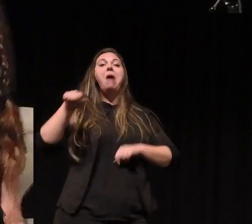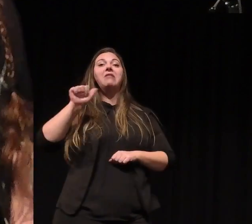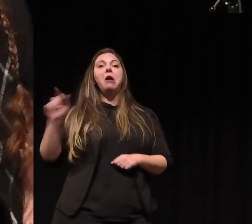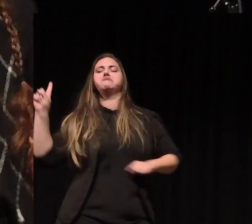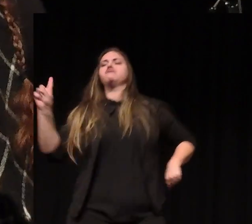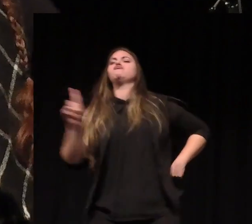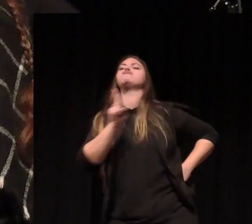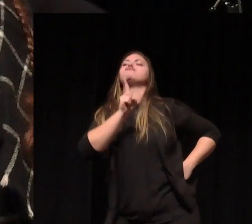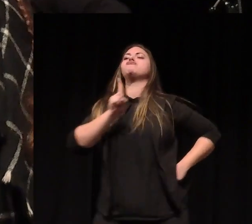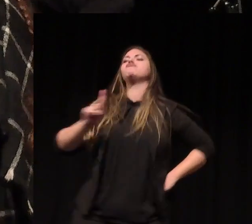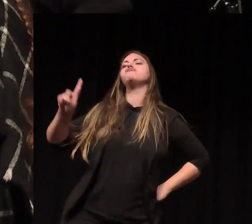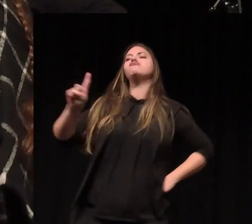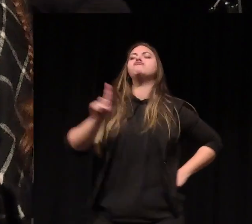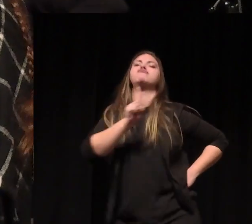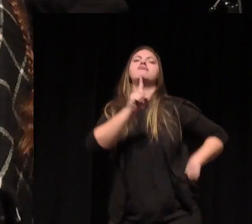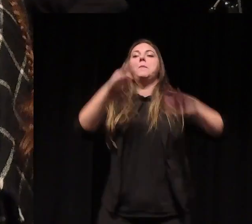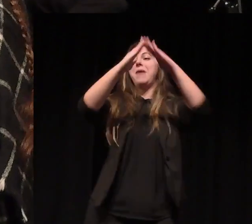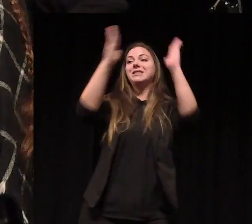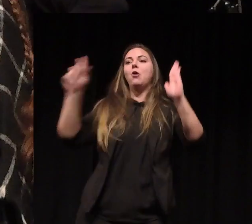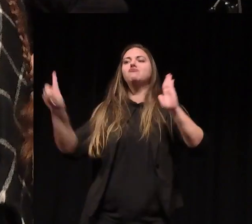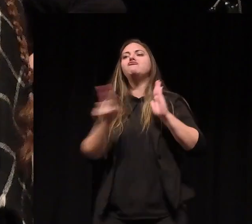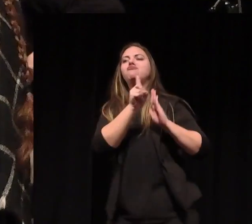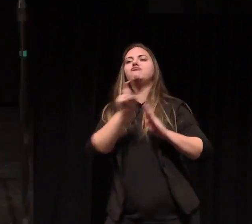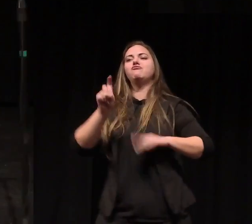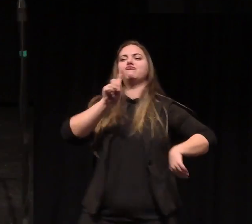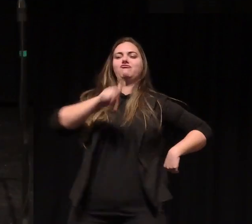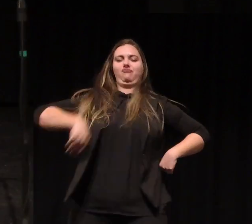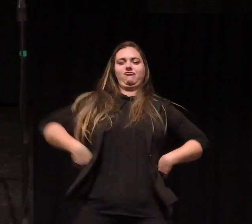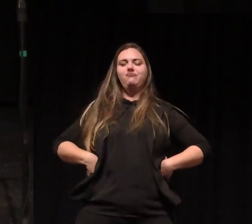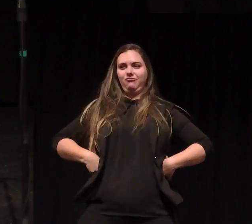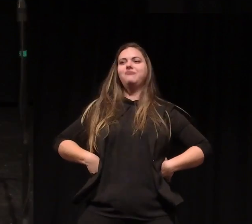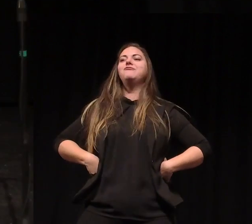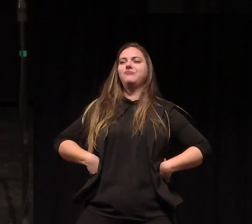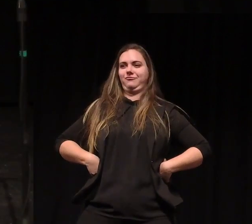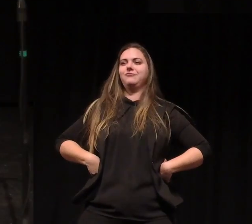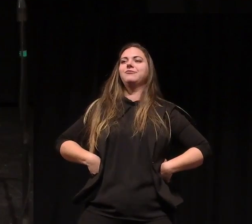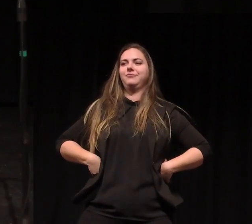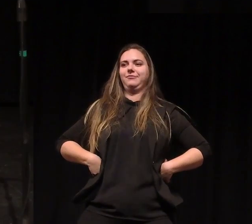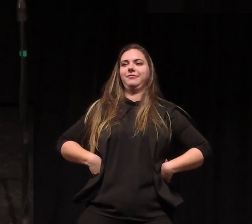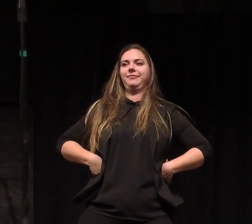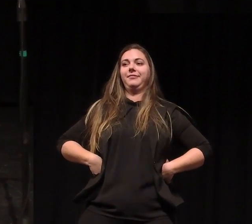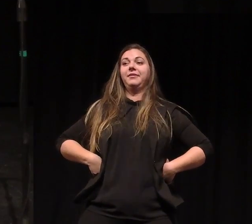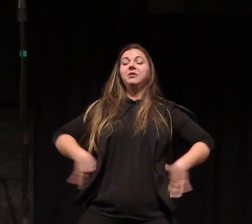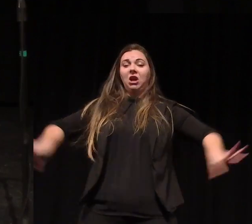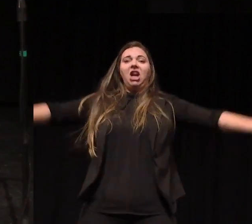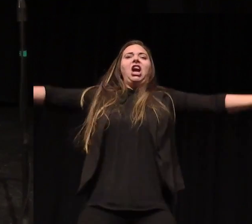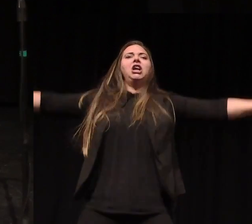de Monsieur Trônette. Puis il prend un grand respire.